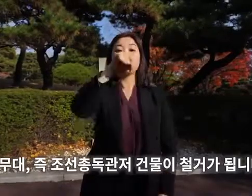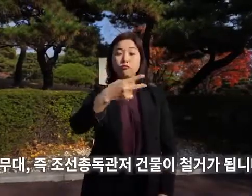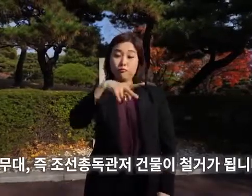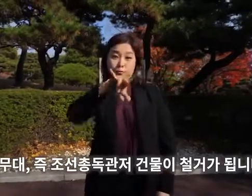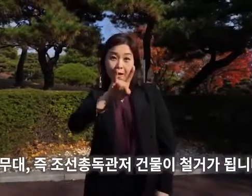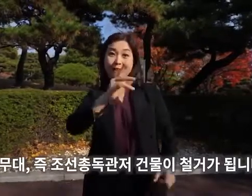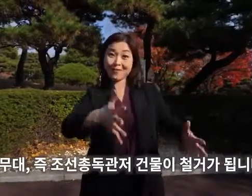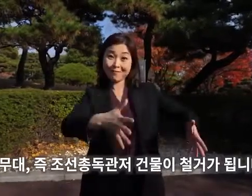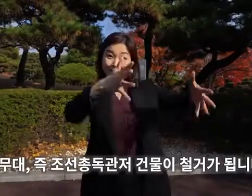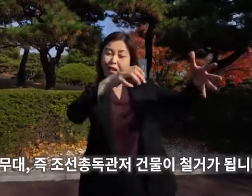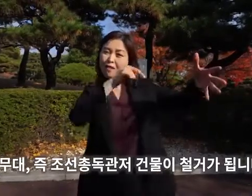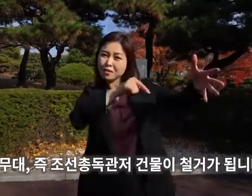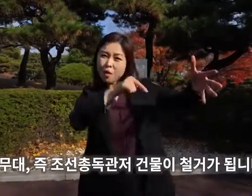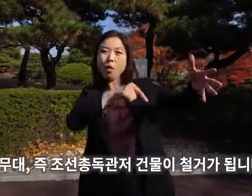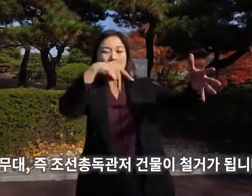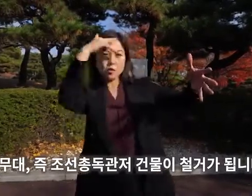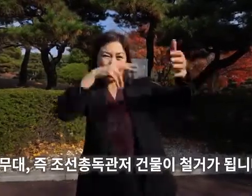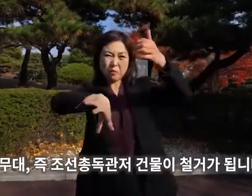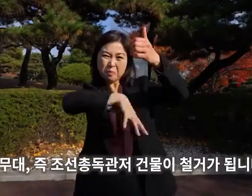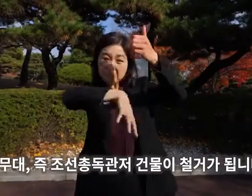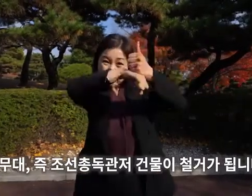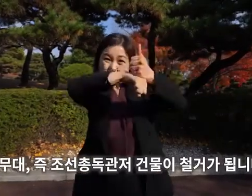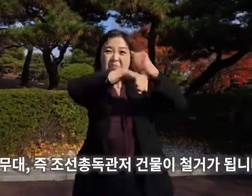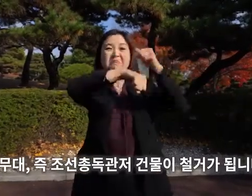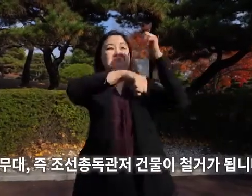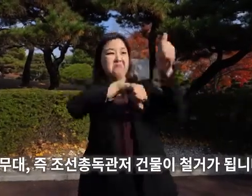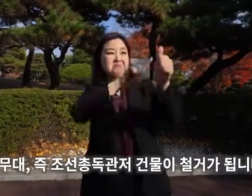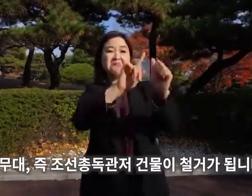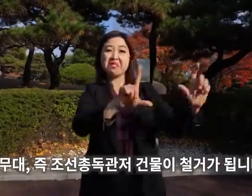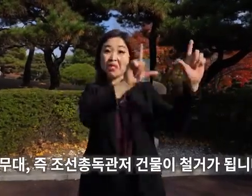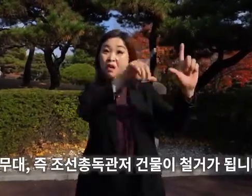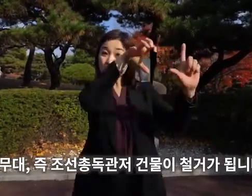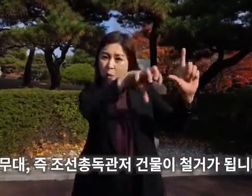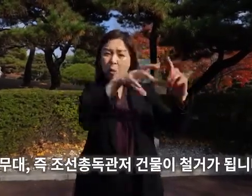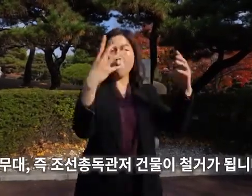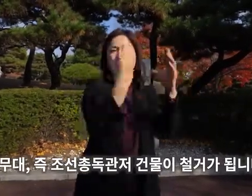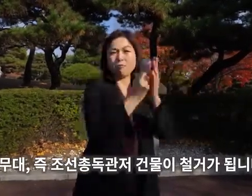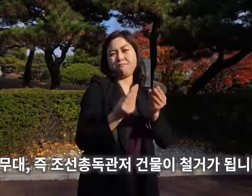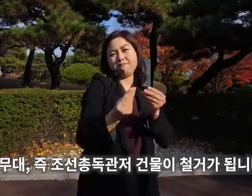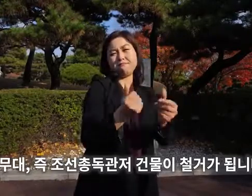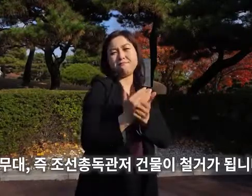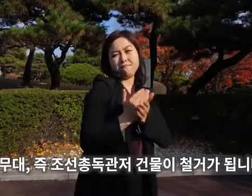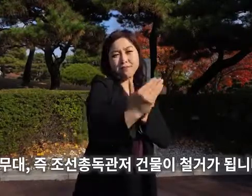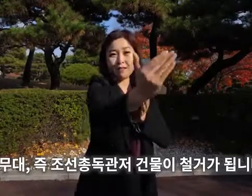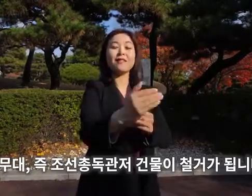경무대, 즉 조선 총독 관저 건물이 철거가 됩니다.